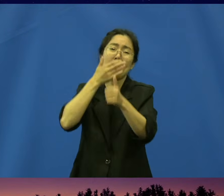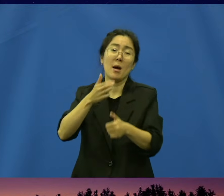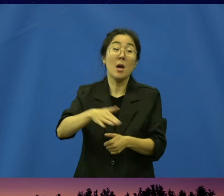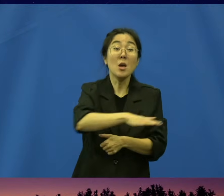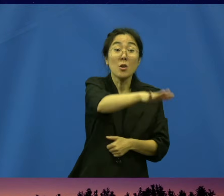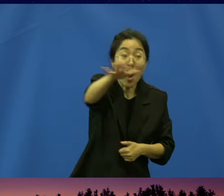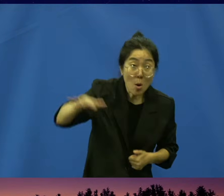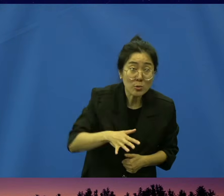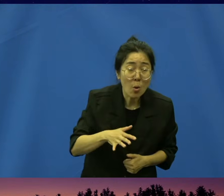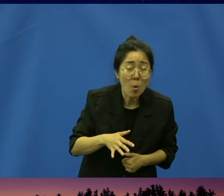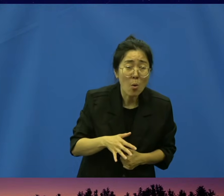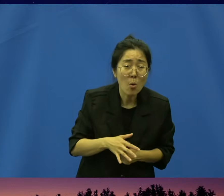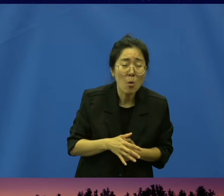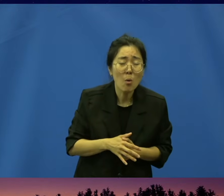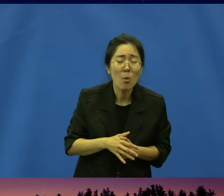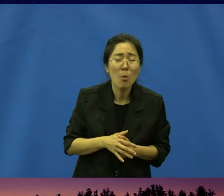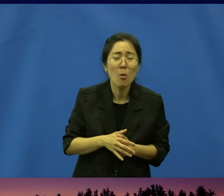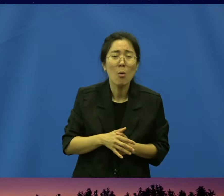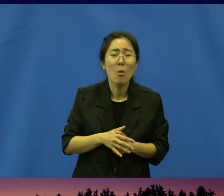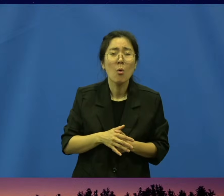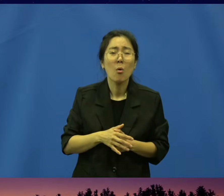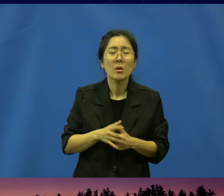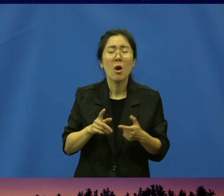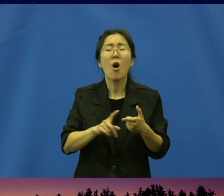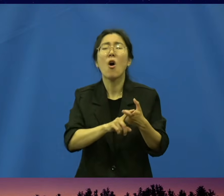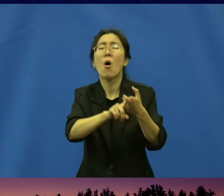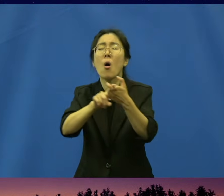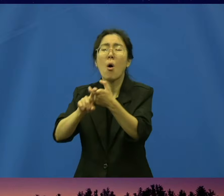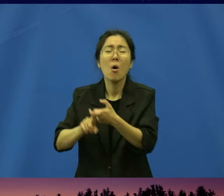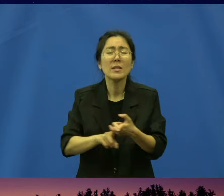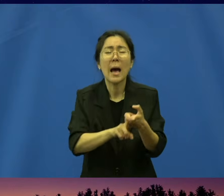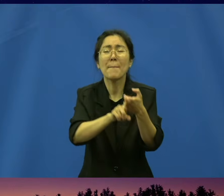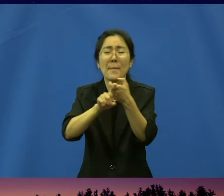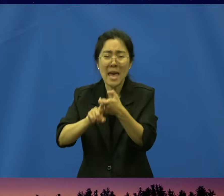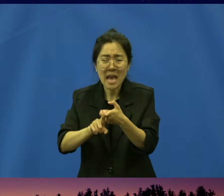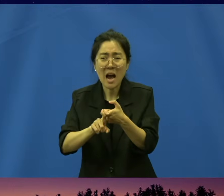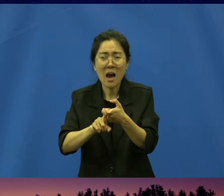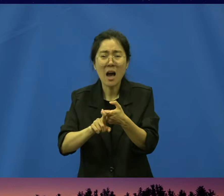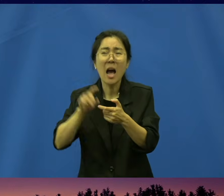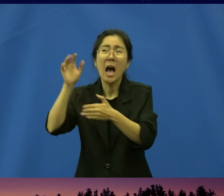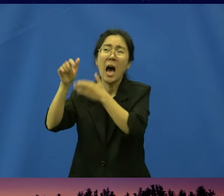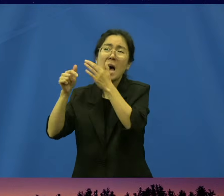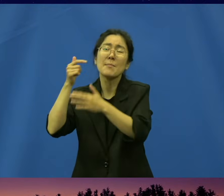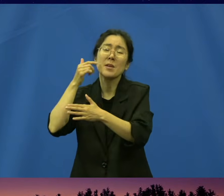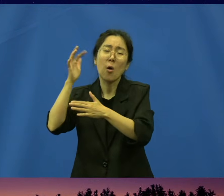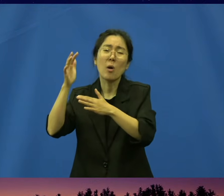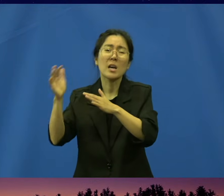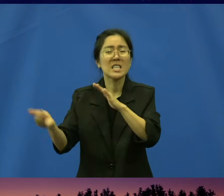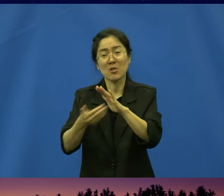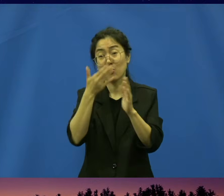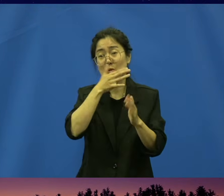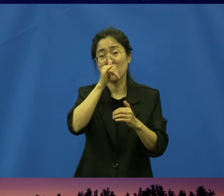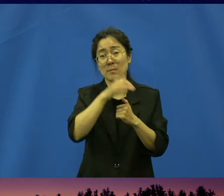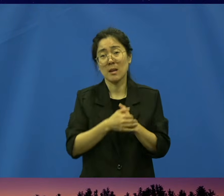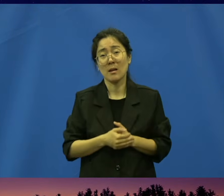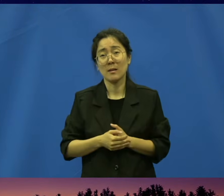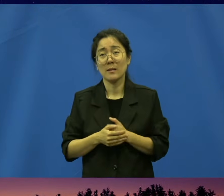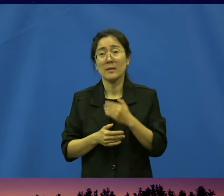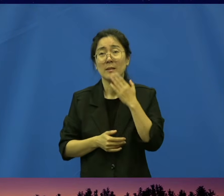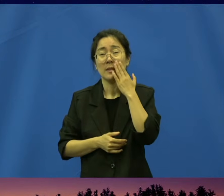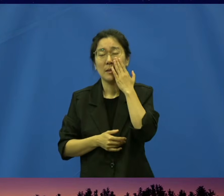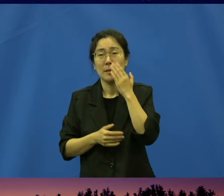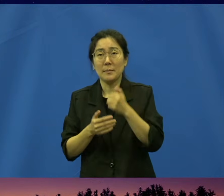사단이 우는 사자같이 우리를 삼키려고 성도들, 교회를 찾고 있는데, 우리가 스스로 생각할 때 뭐가